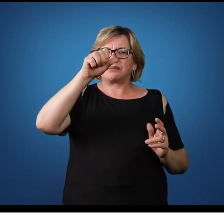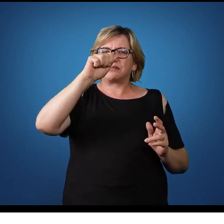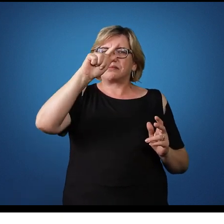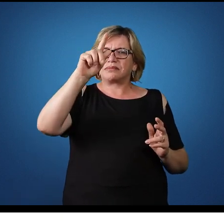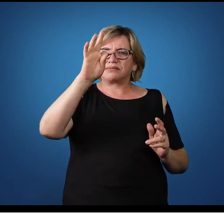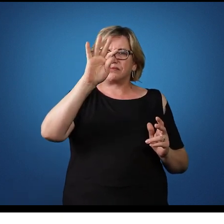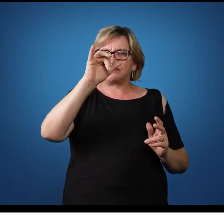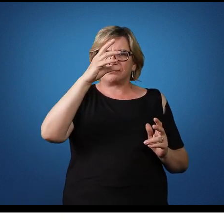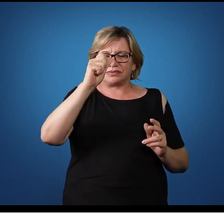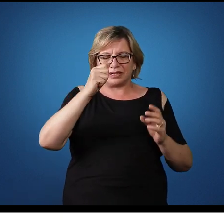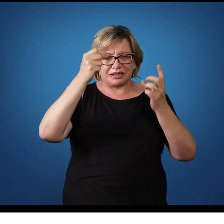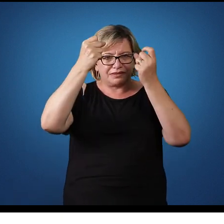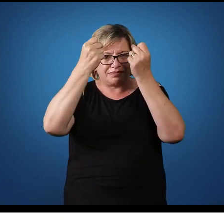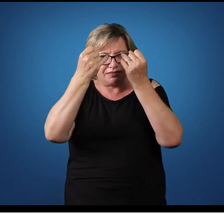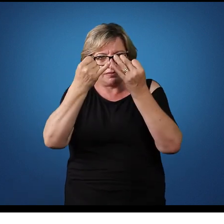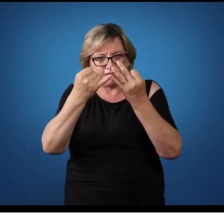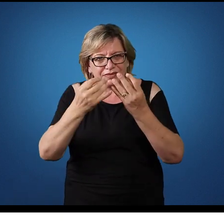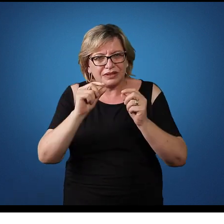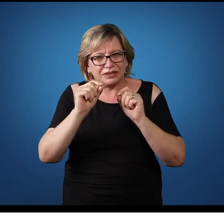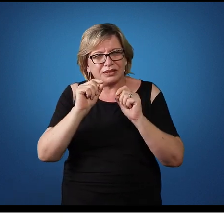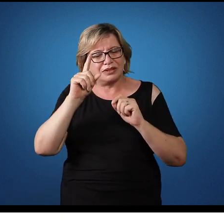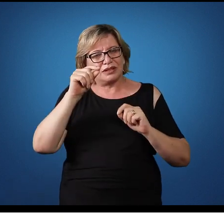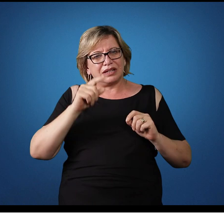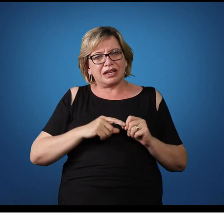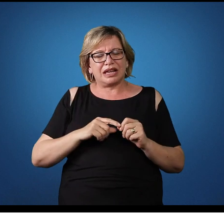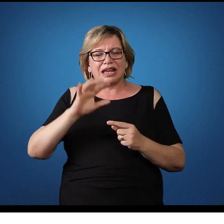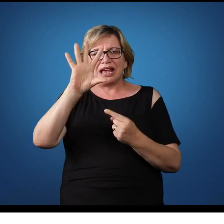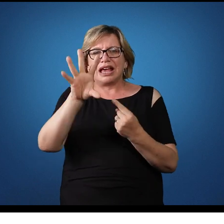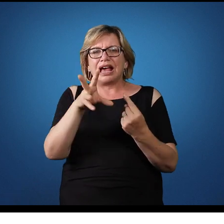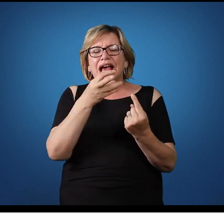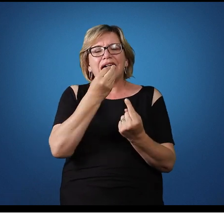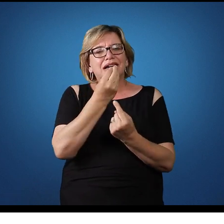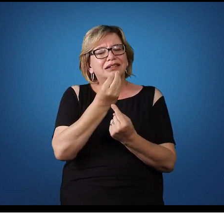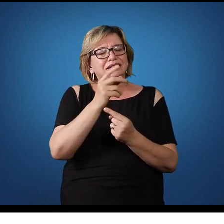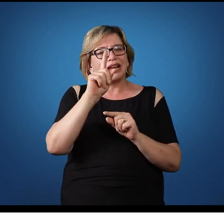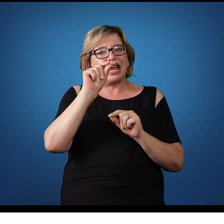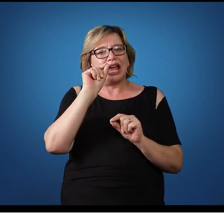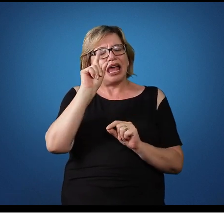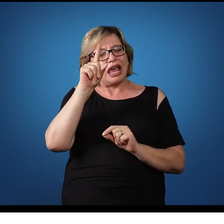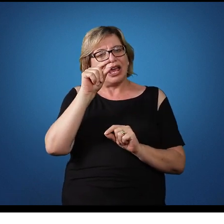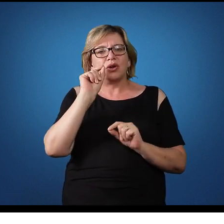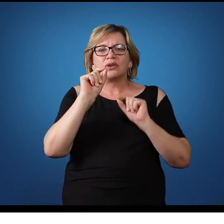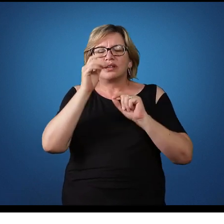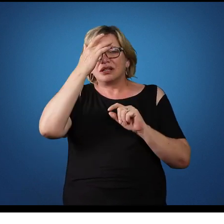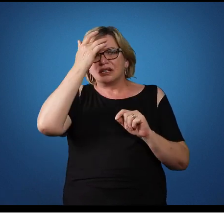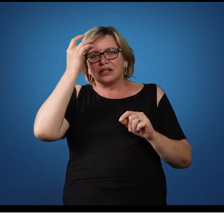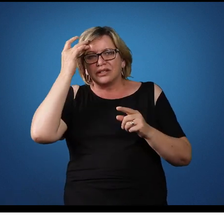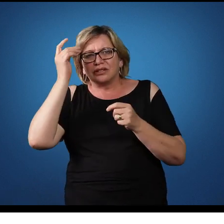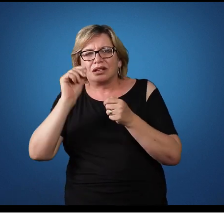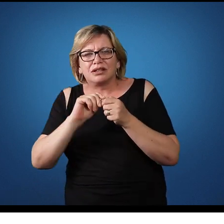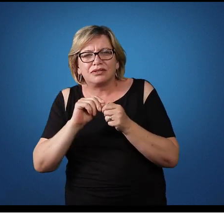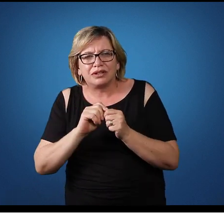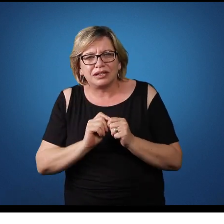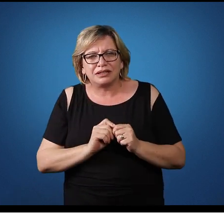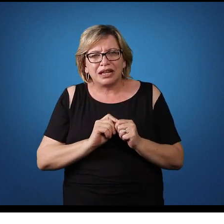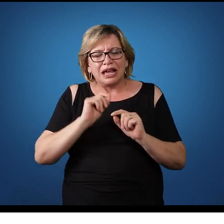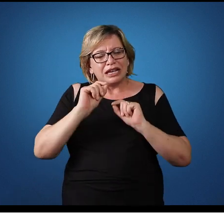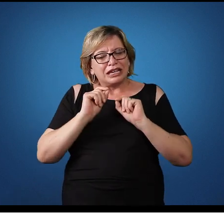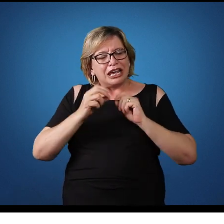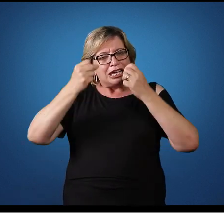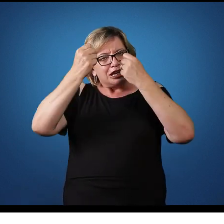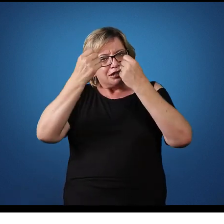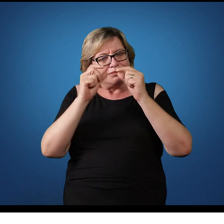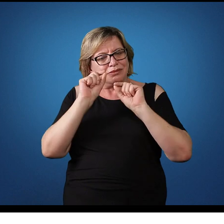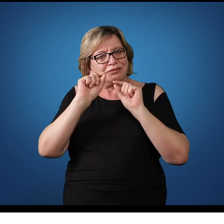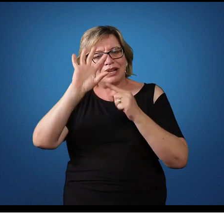dizer o seguinte: arte é aquilo que os artistas fazem. Quem define o que é arte é simplesmente